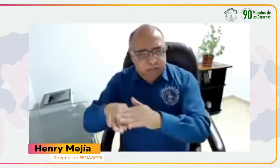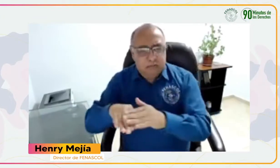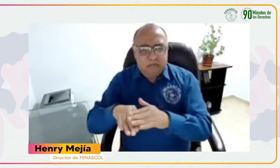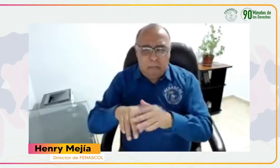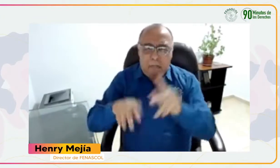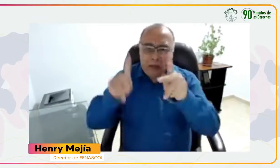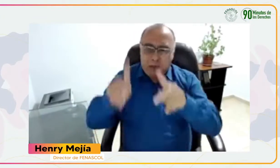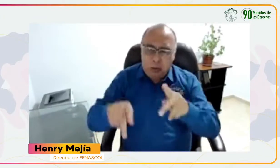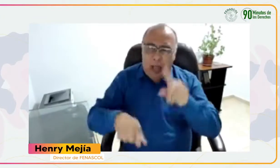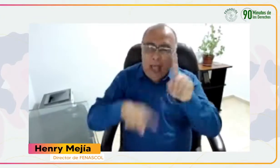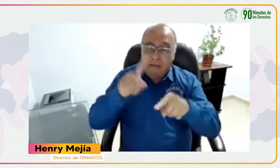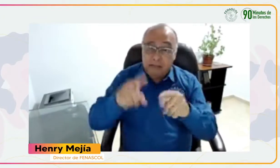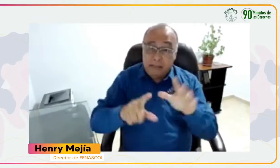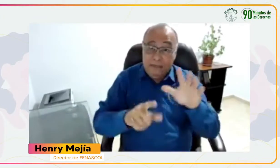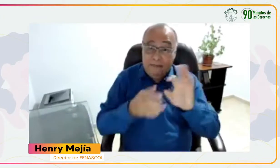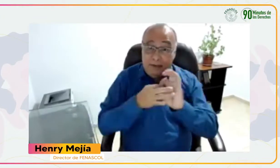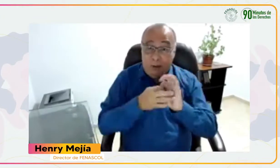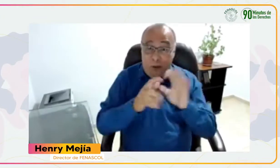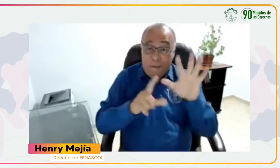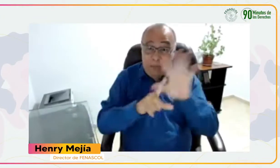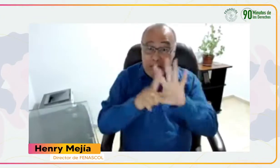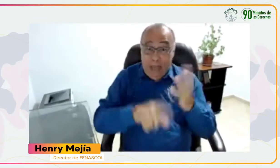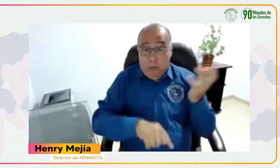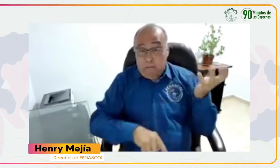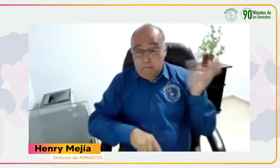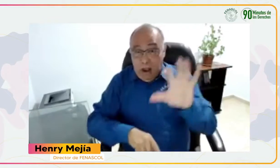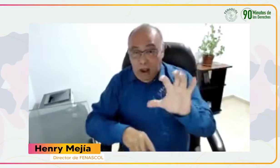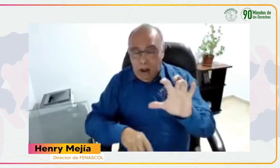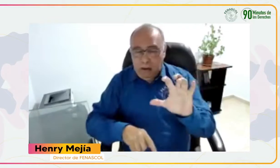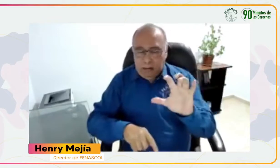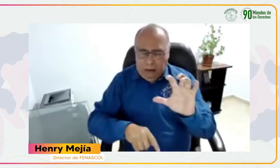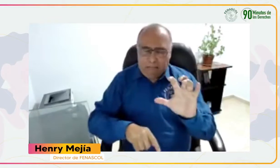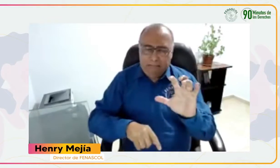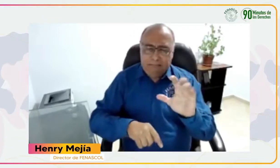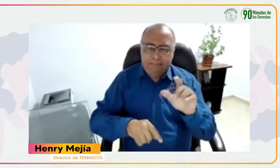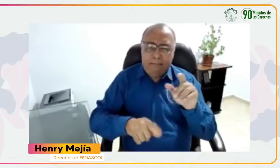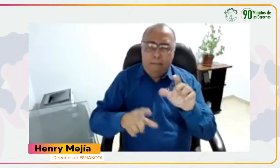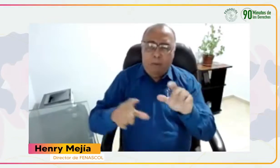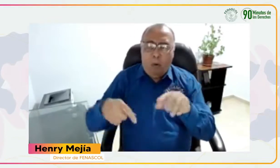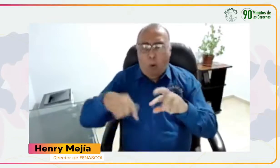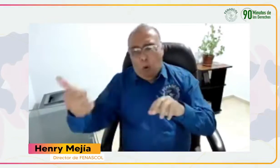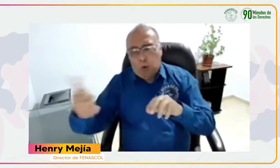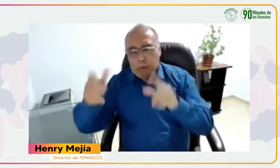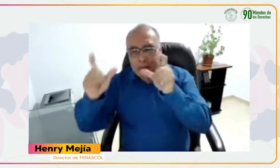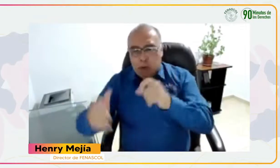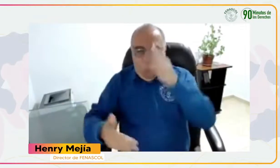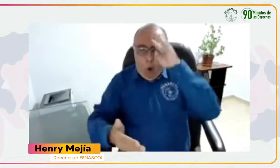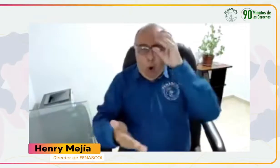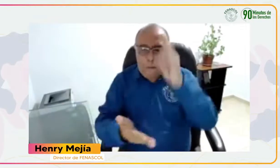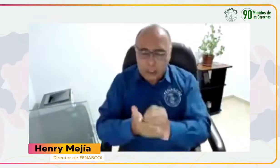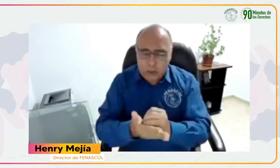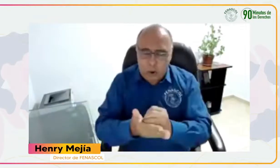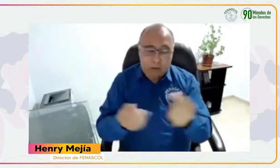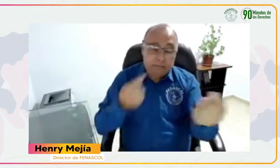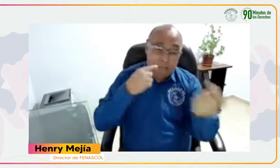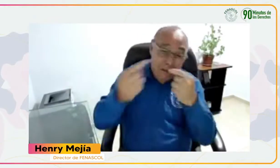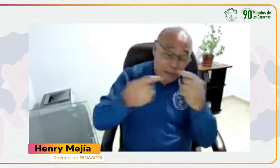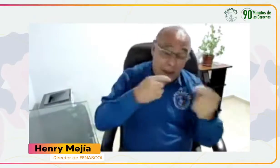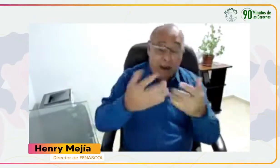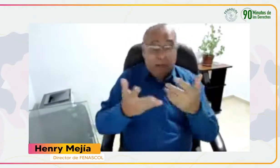Quiero contarles que nosotros desde FENASCOL publicamos algunos videos y hay